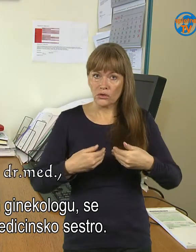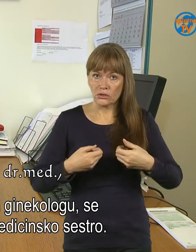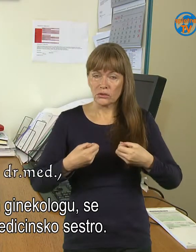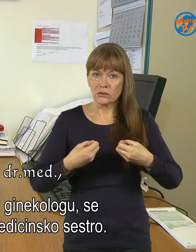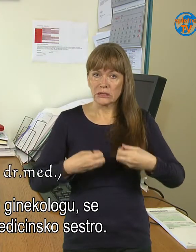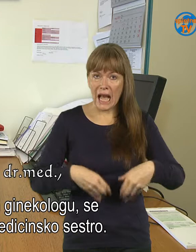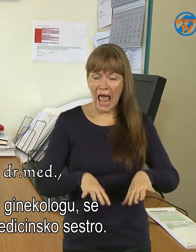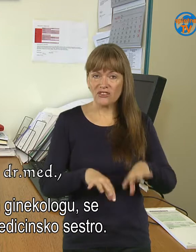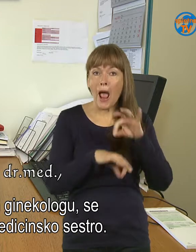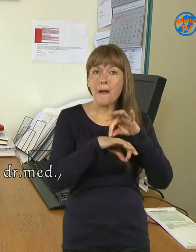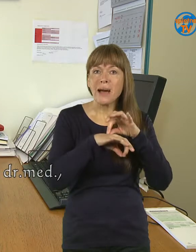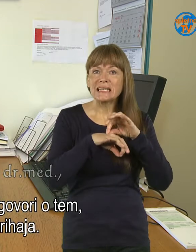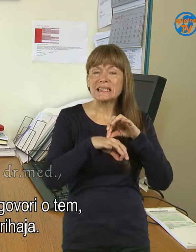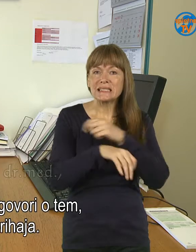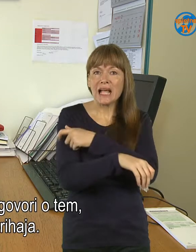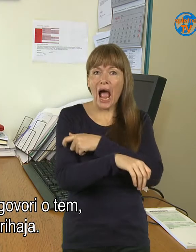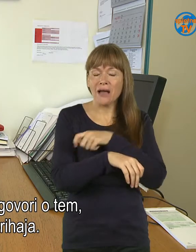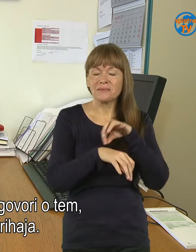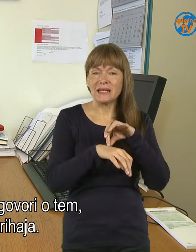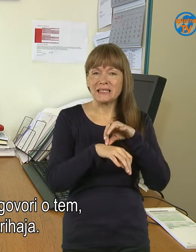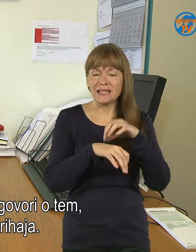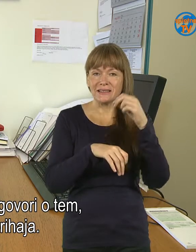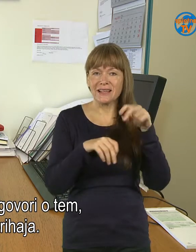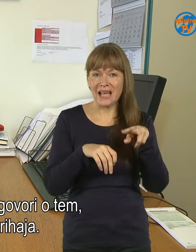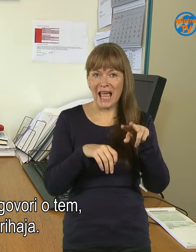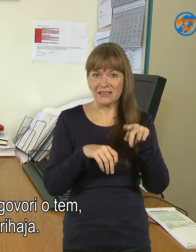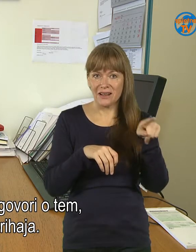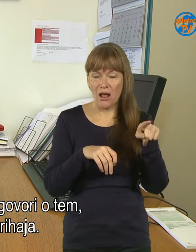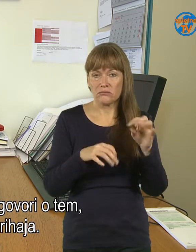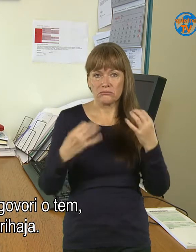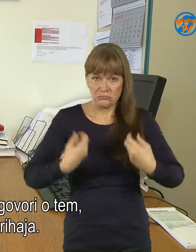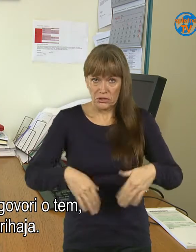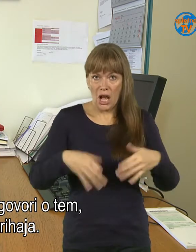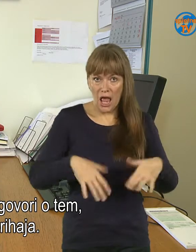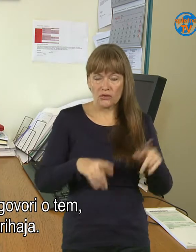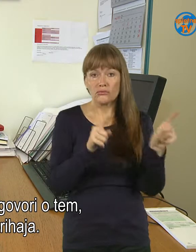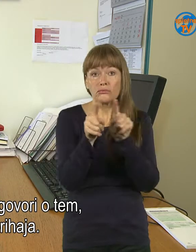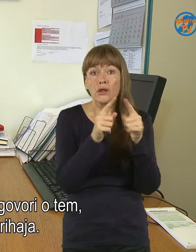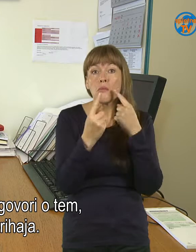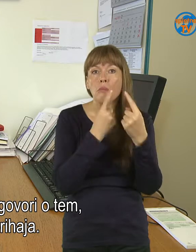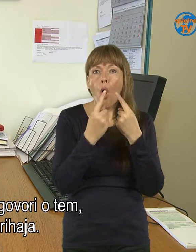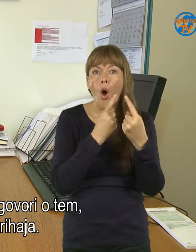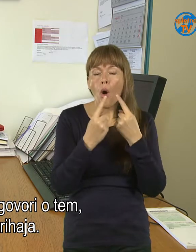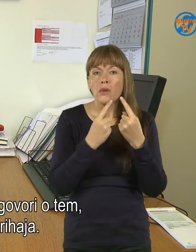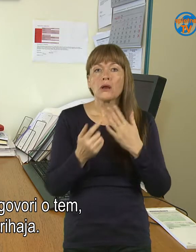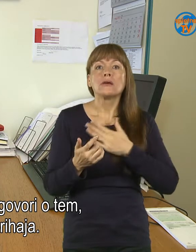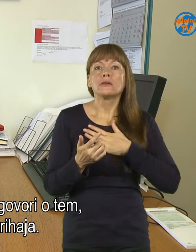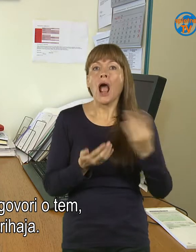medicinsko sestro. Pri medicinski sestri se najprej pomeni o tem, zakaj